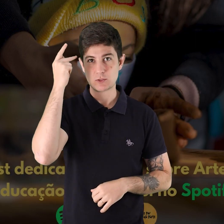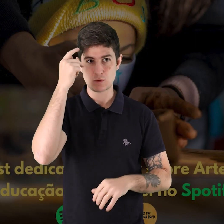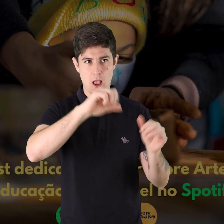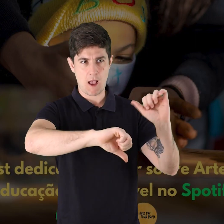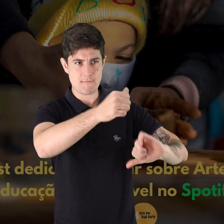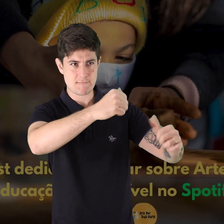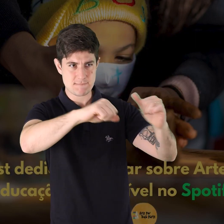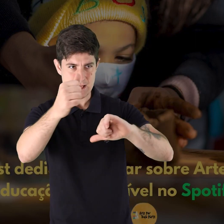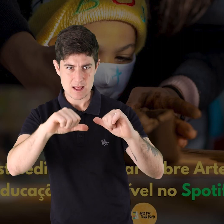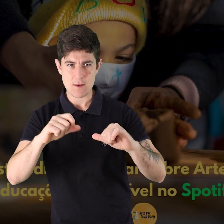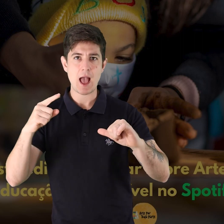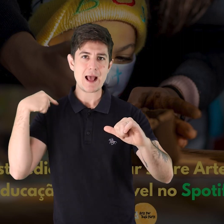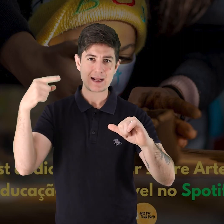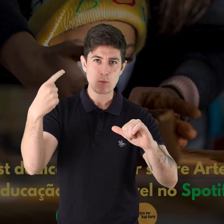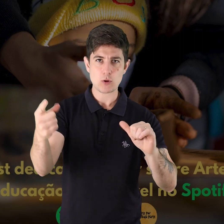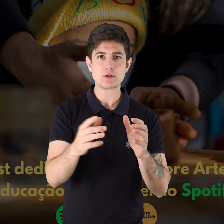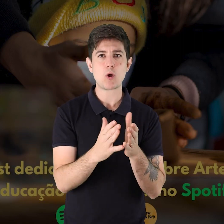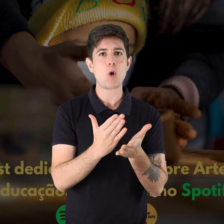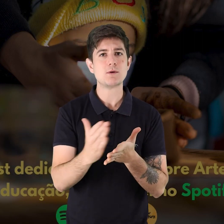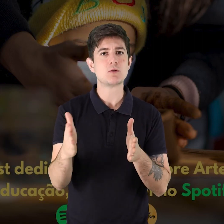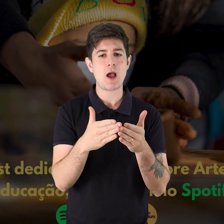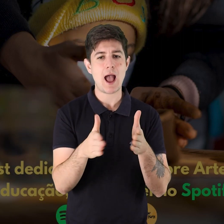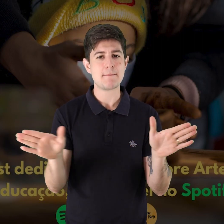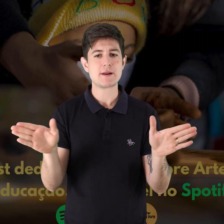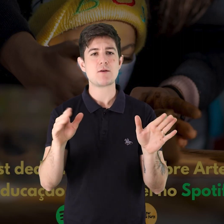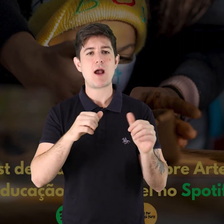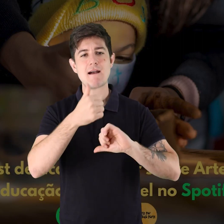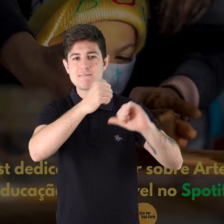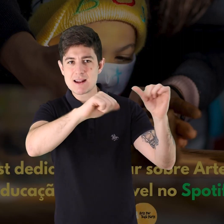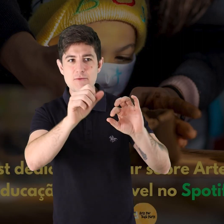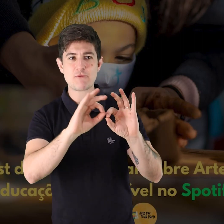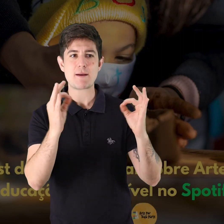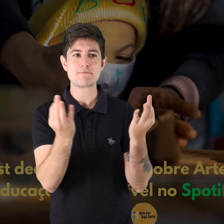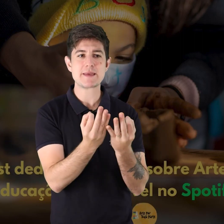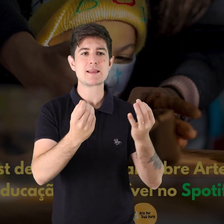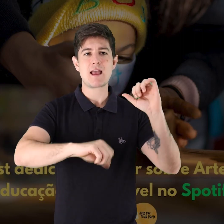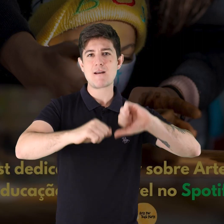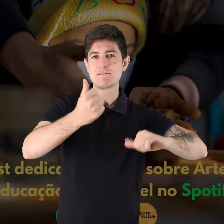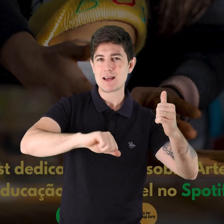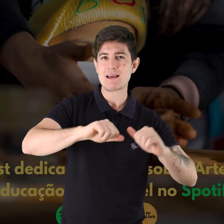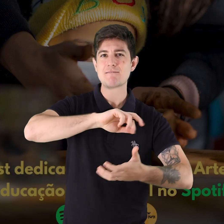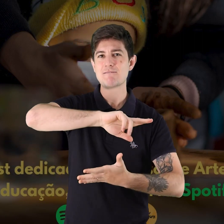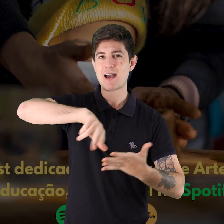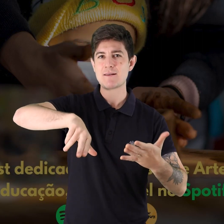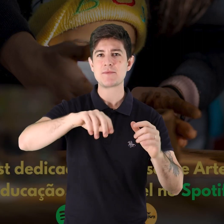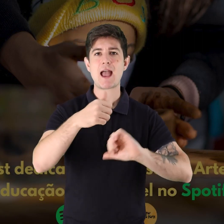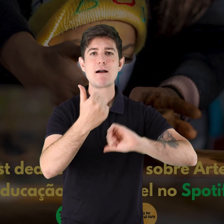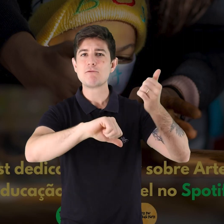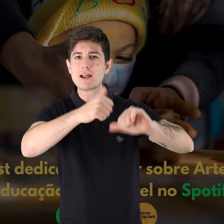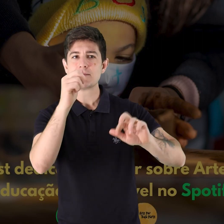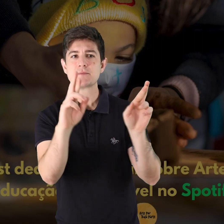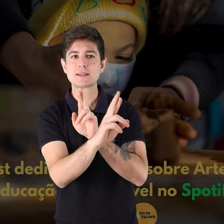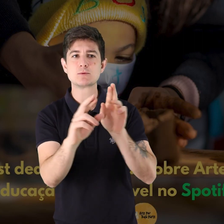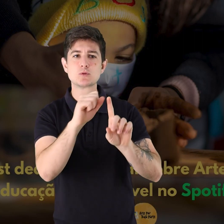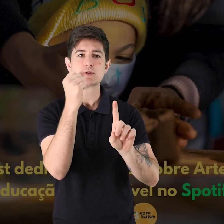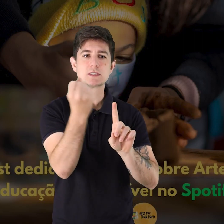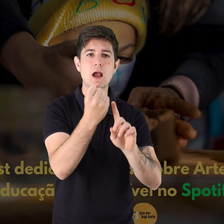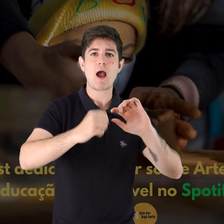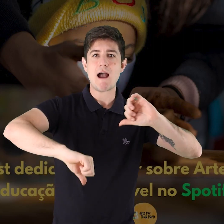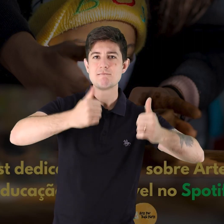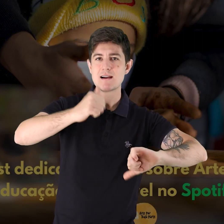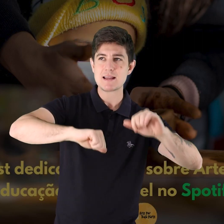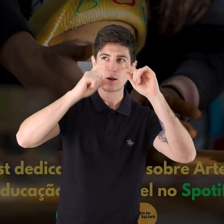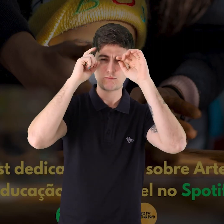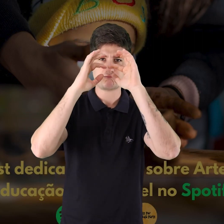isso há 80 anos atrás, e depois ela foi expandindo né, no círculo familiar. Então, o que eles avaliaram?